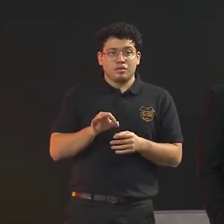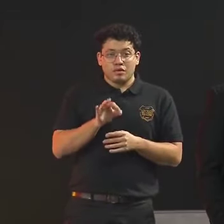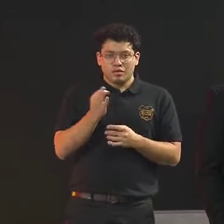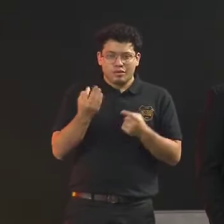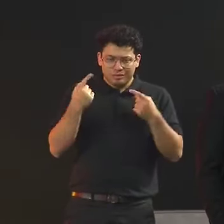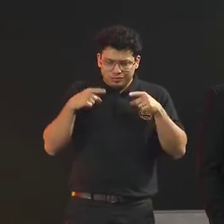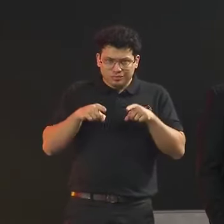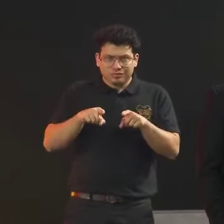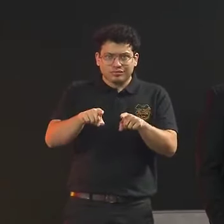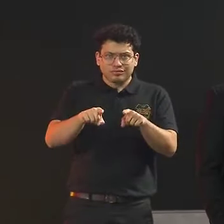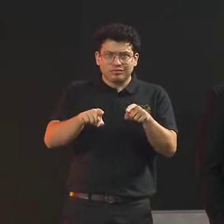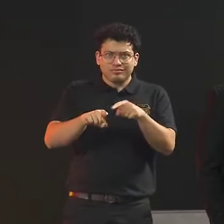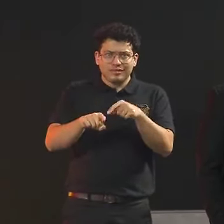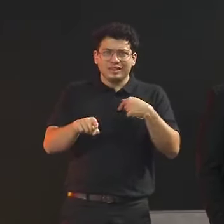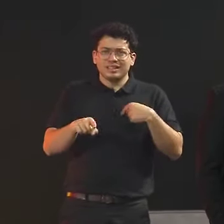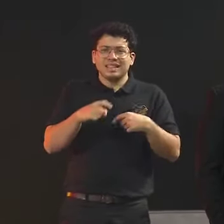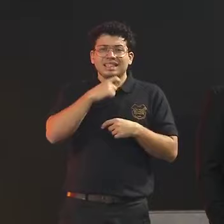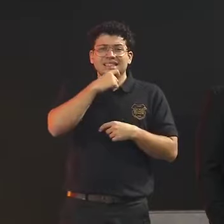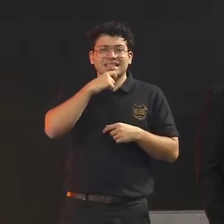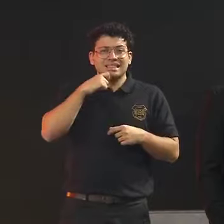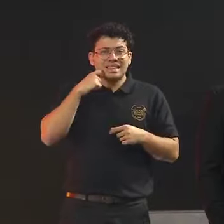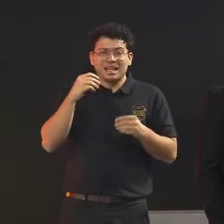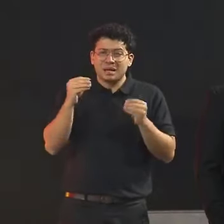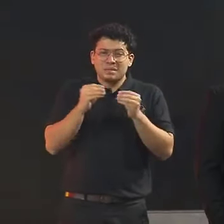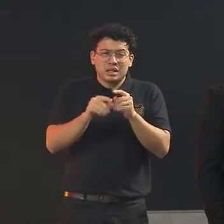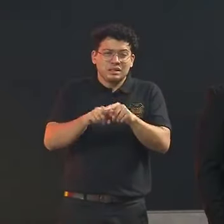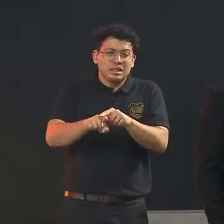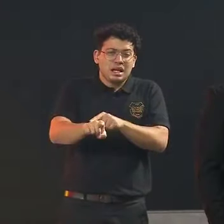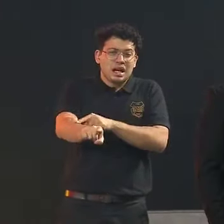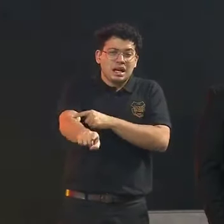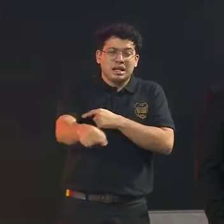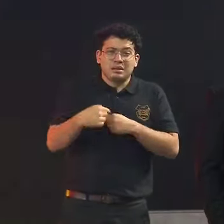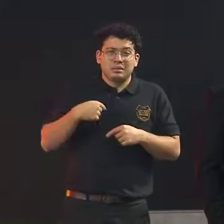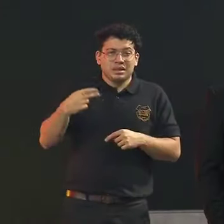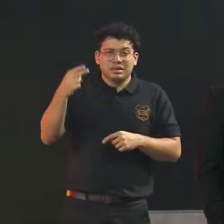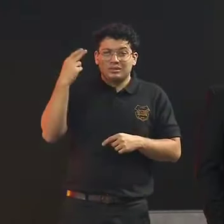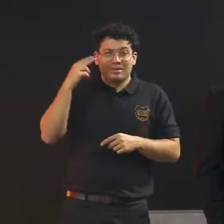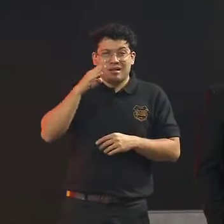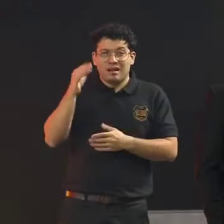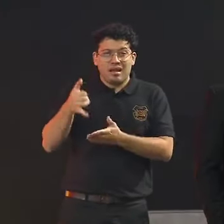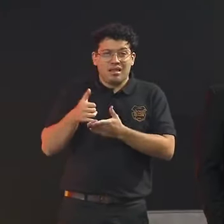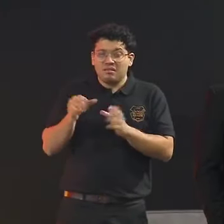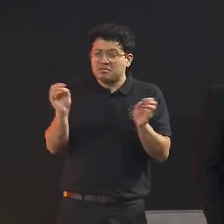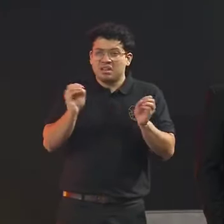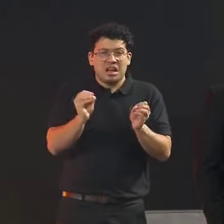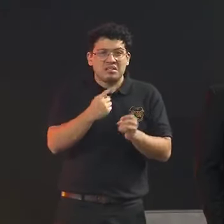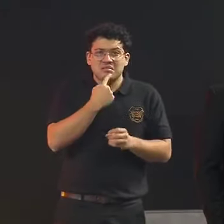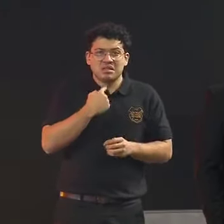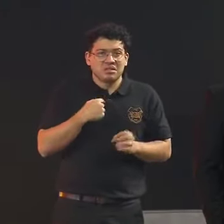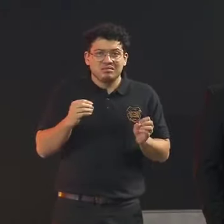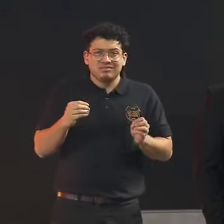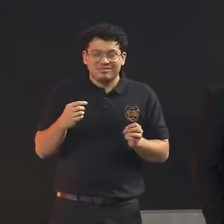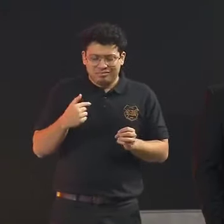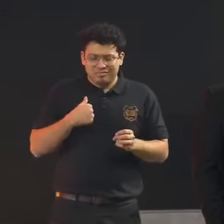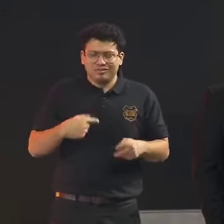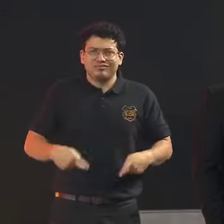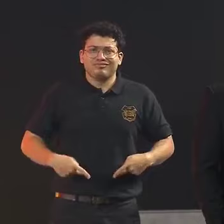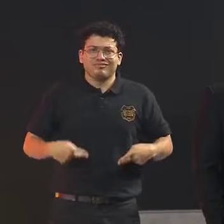me tocaba vivir la sequía más larga de nuestra historia. Nadie me la contó. Lo viví en carne